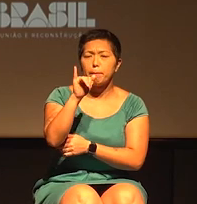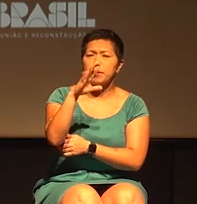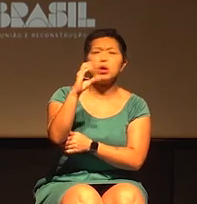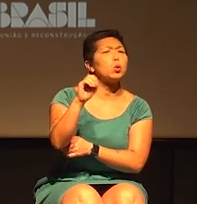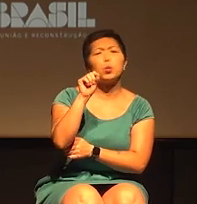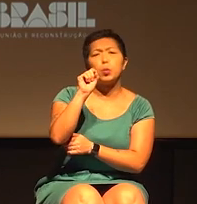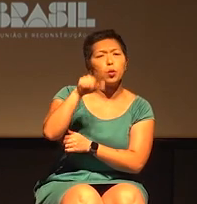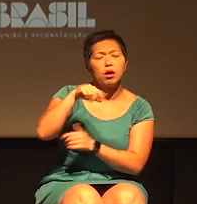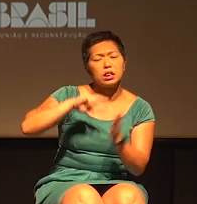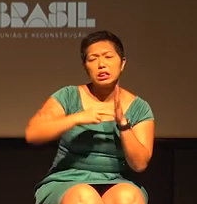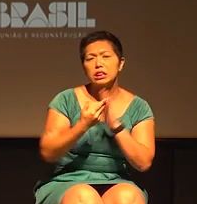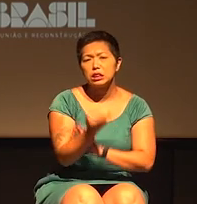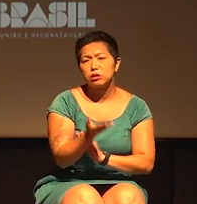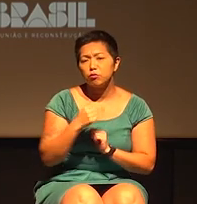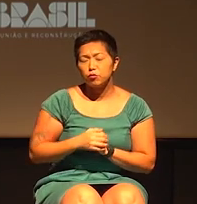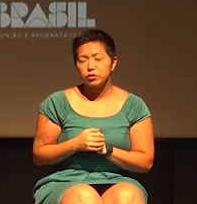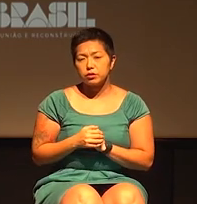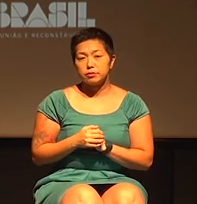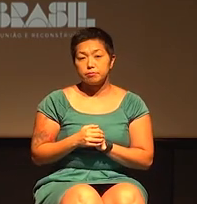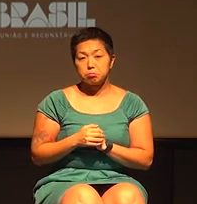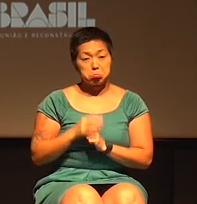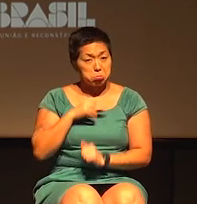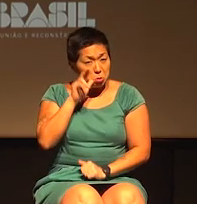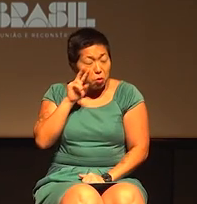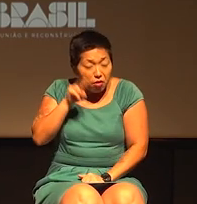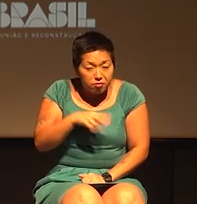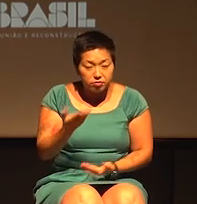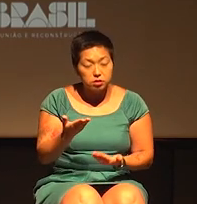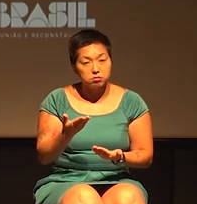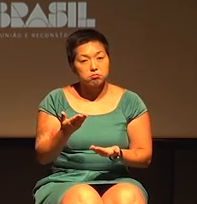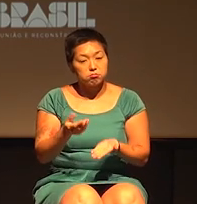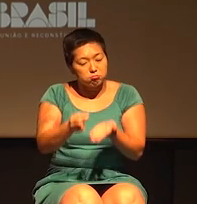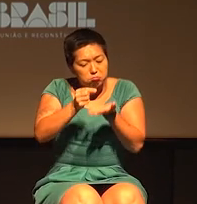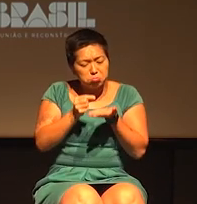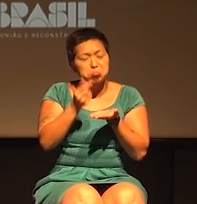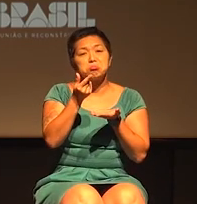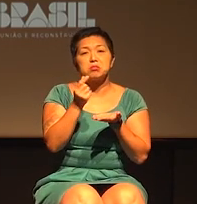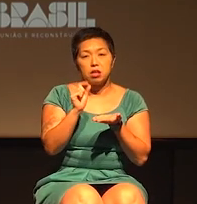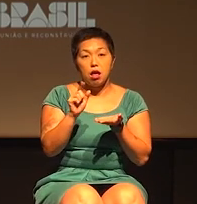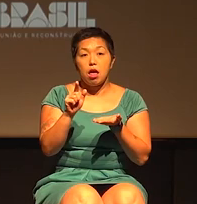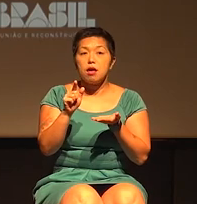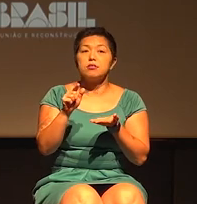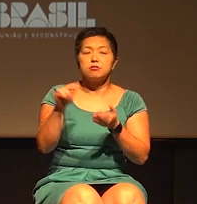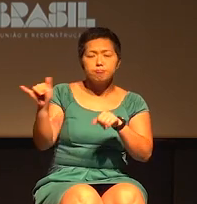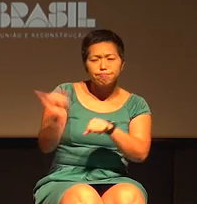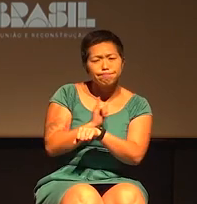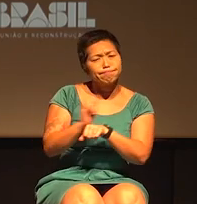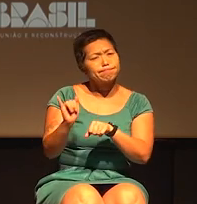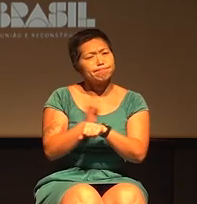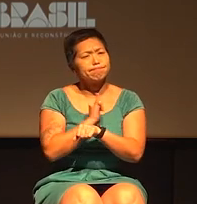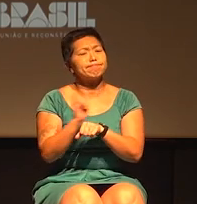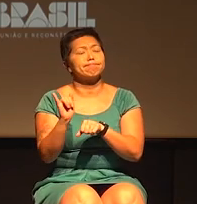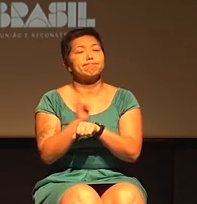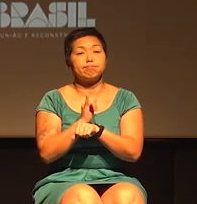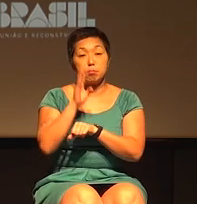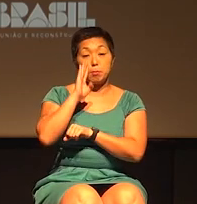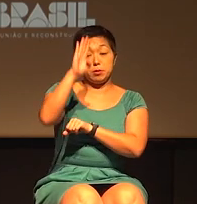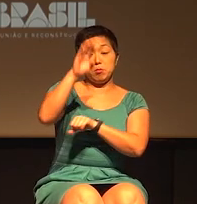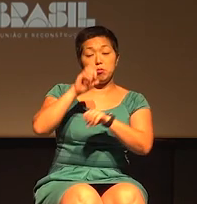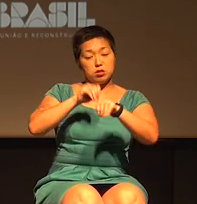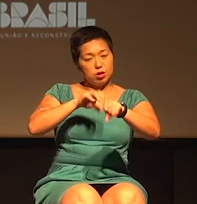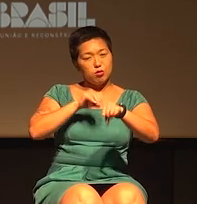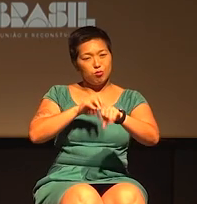vi grão de bico eu não sei o que que é isso e a possibilidade é essa articulação através principalmente do